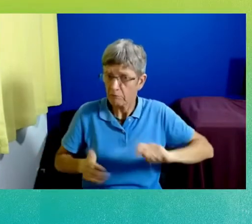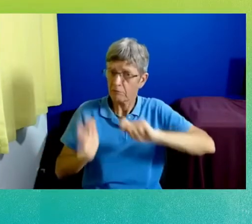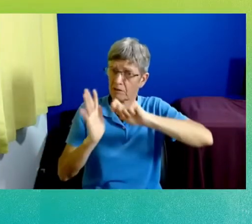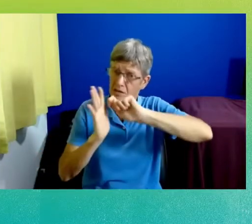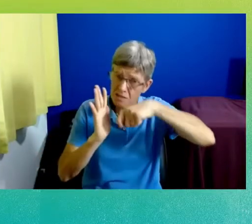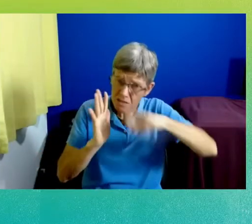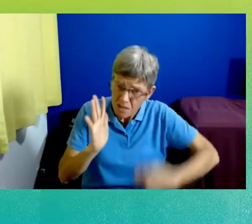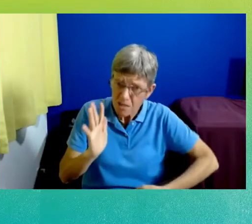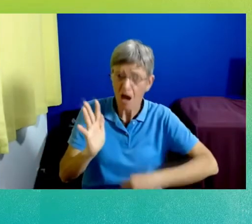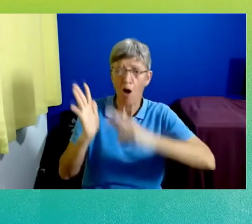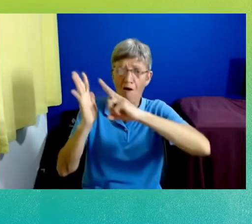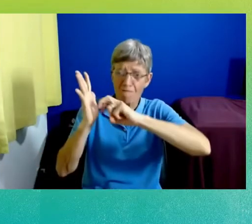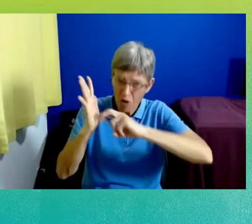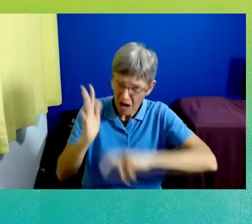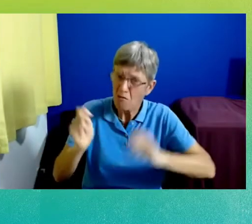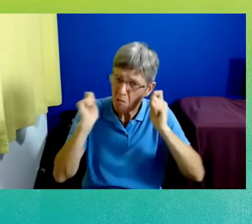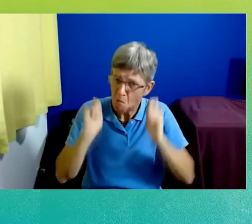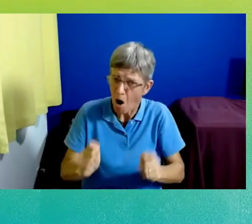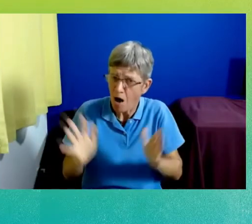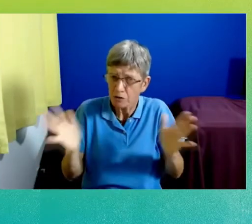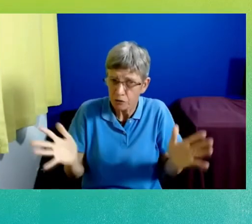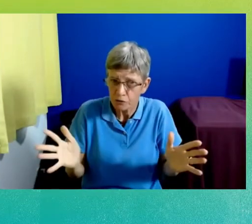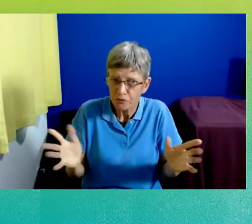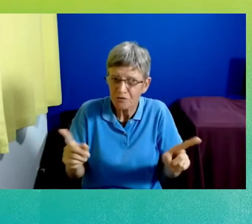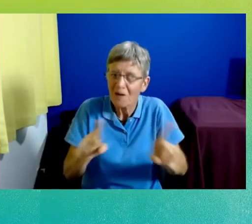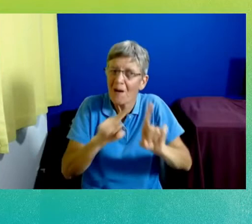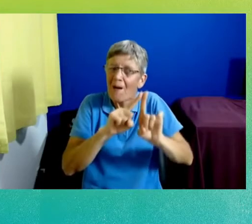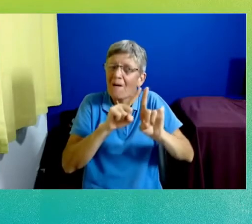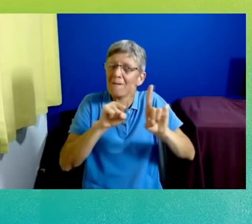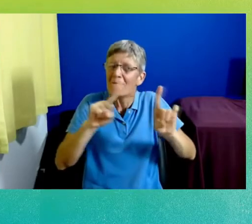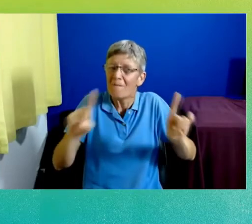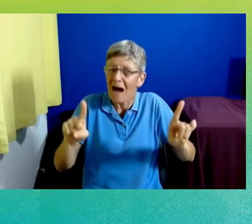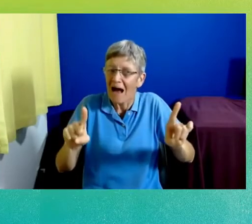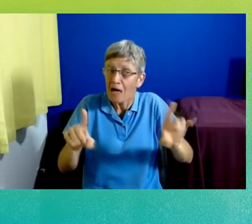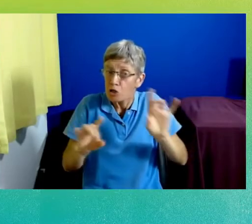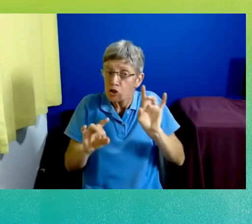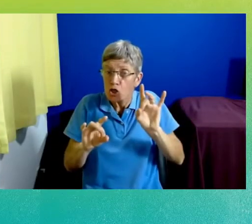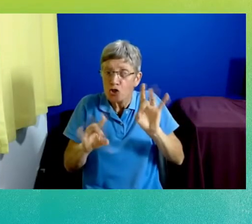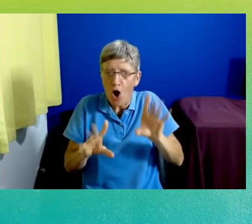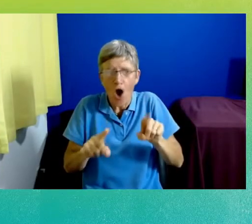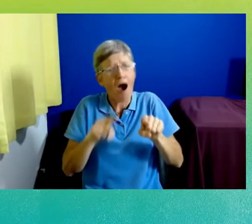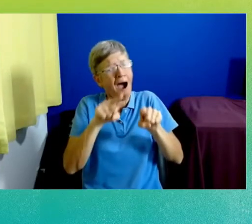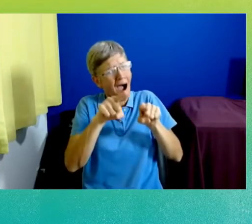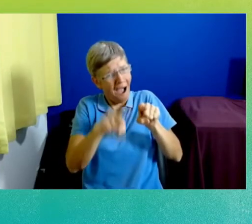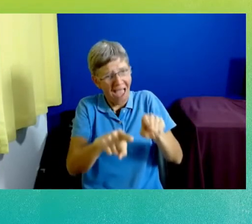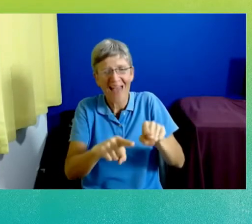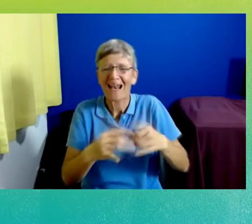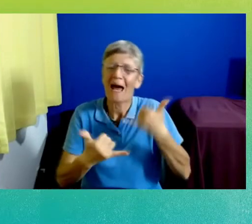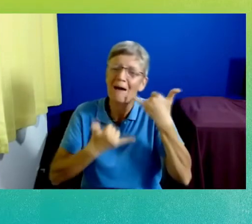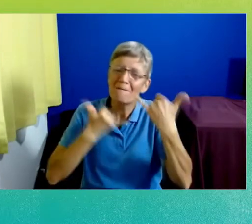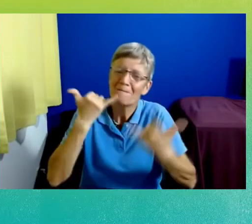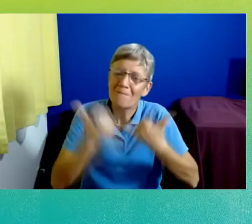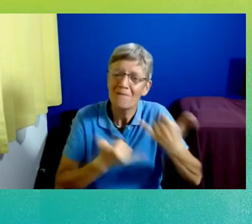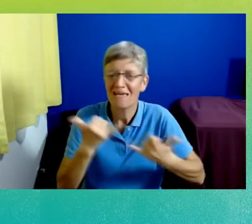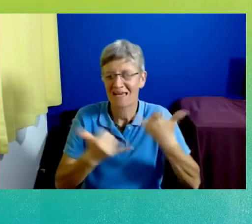É um sinal igual feliz. Aí ela usa vocabulário, sinais mais.